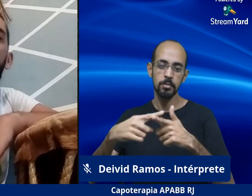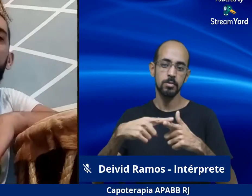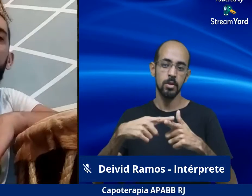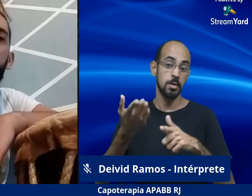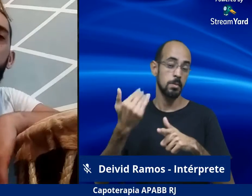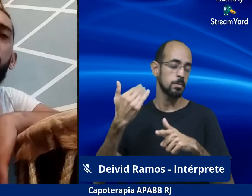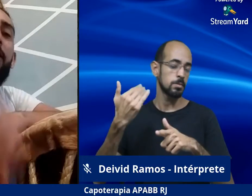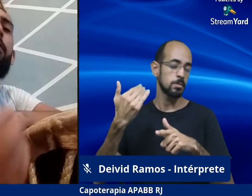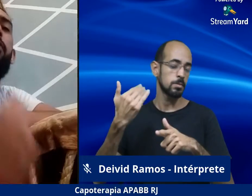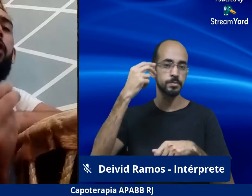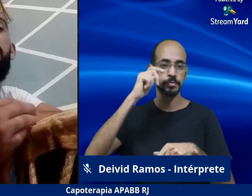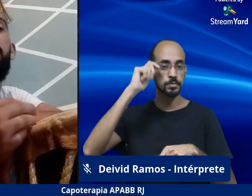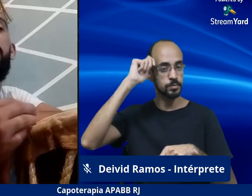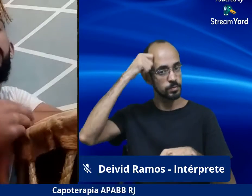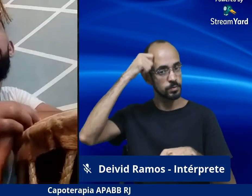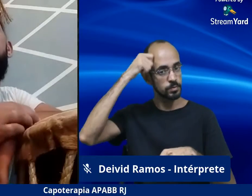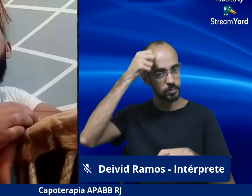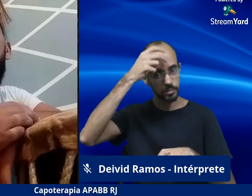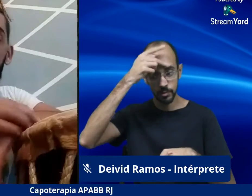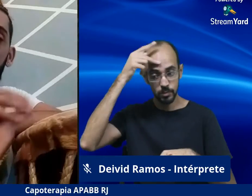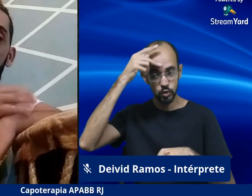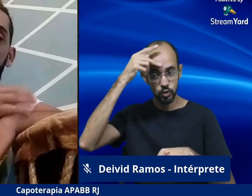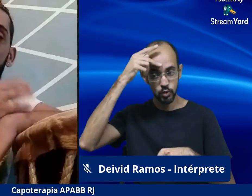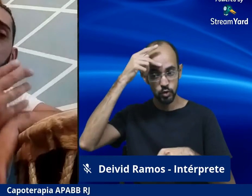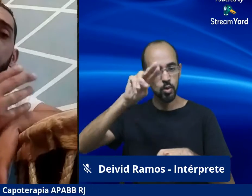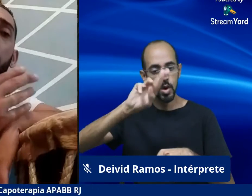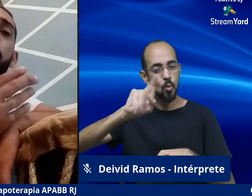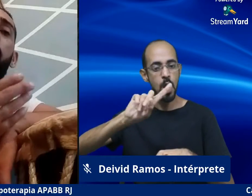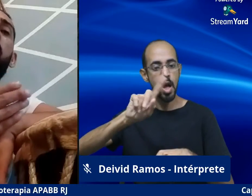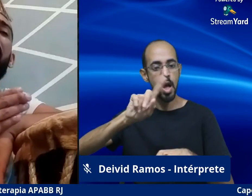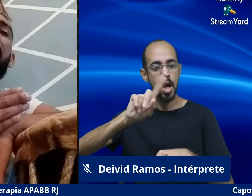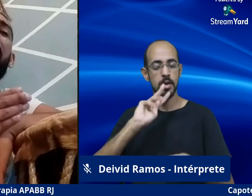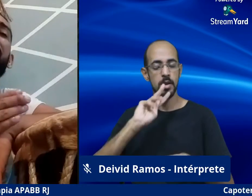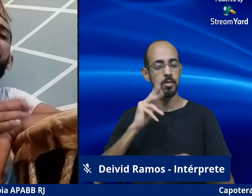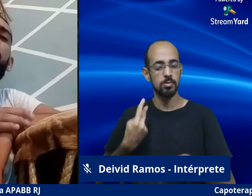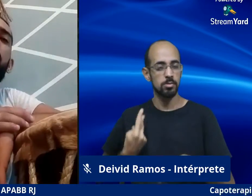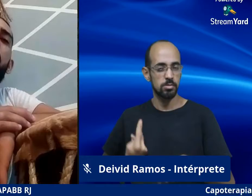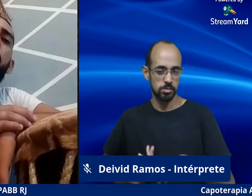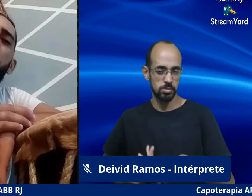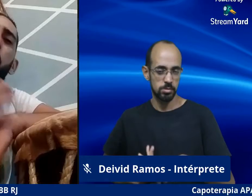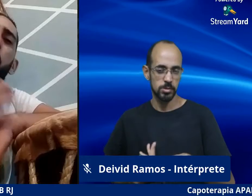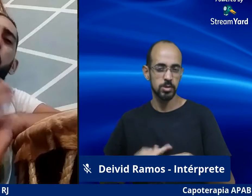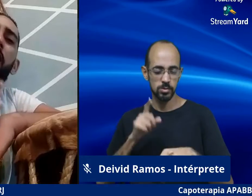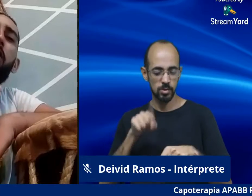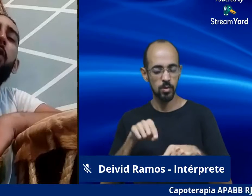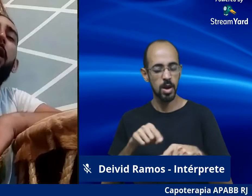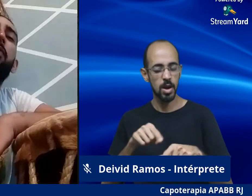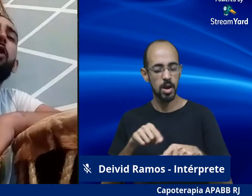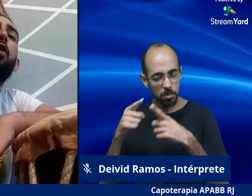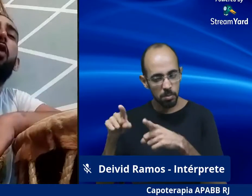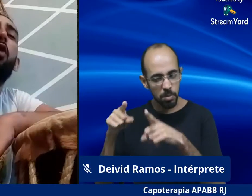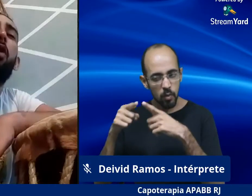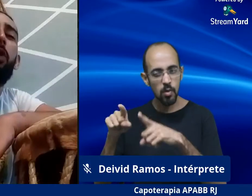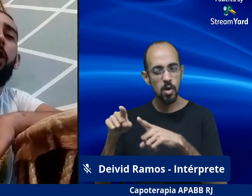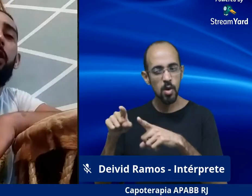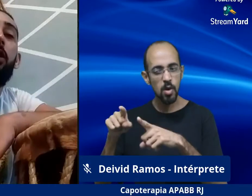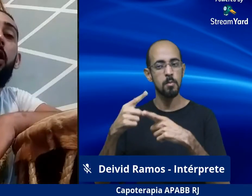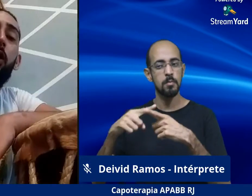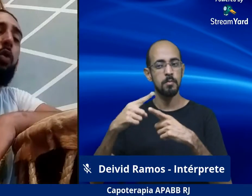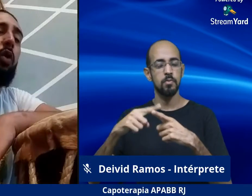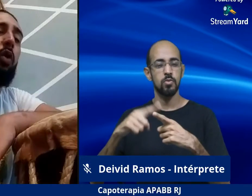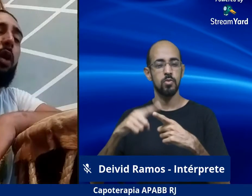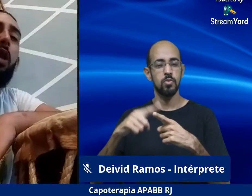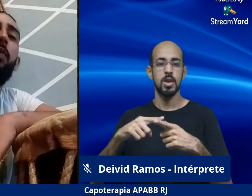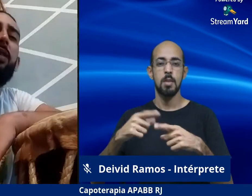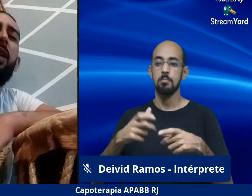Na verdade, o negro sempre foi gente. Então, esse poema é uma provocação, porque o negro não era visto como gente.